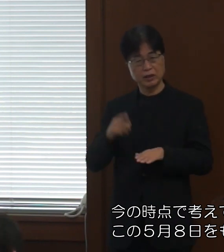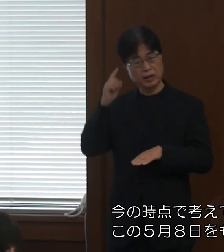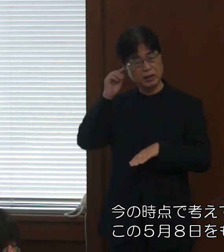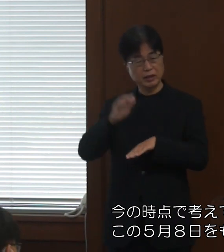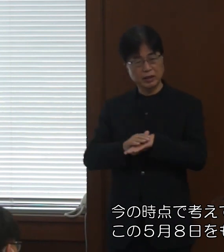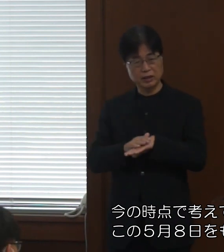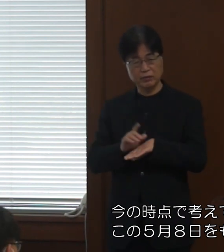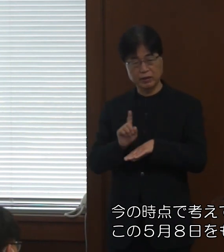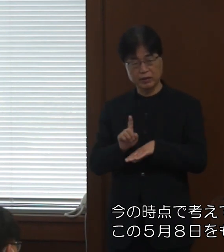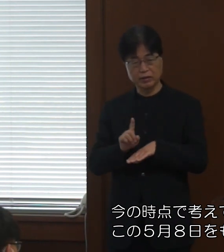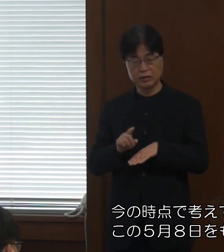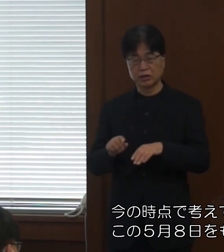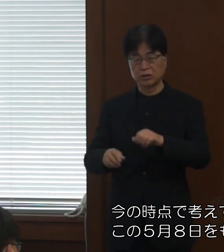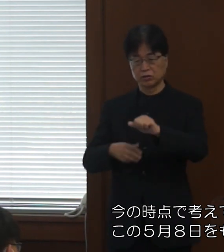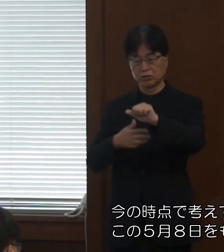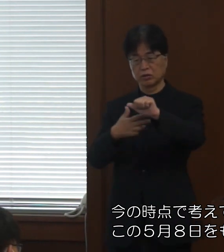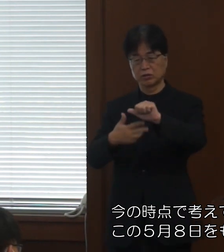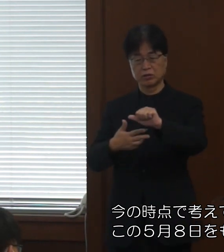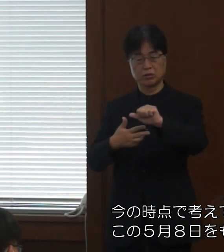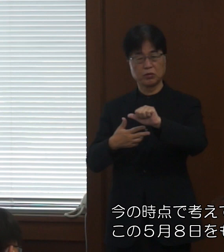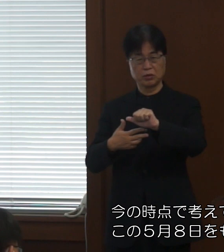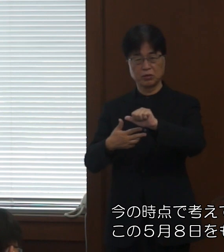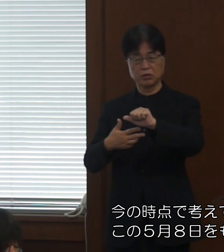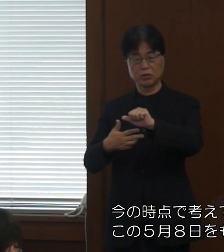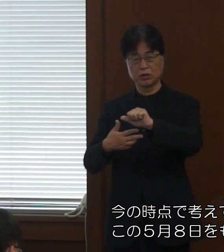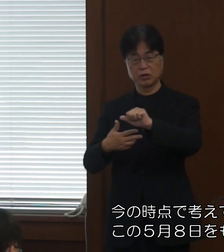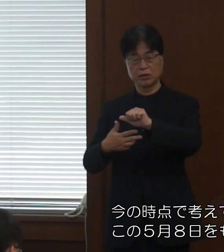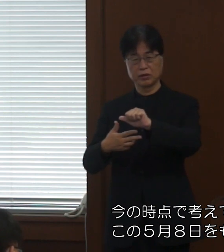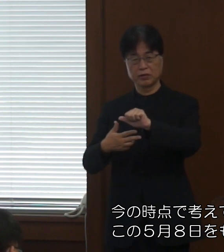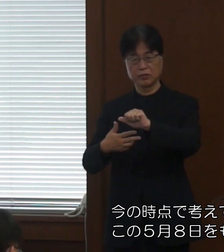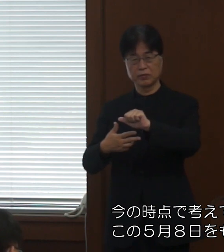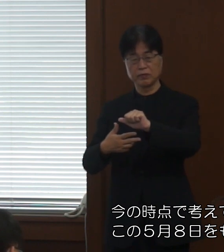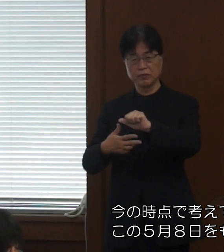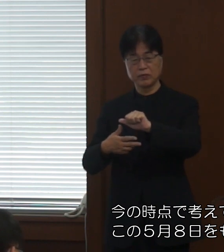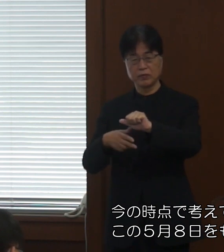この5月8日をもちまして